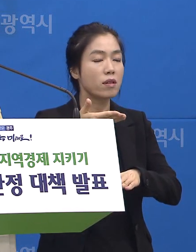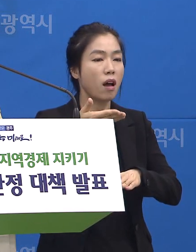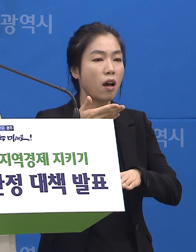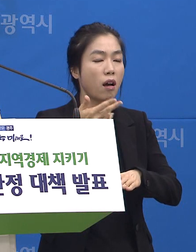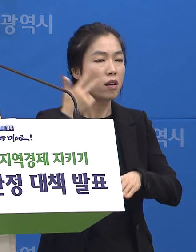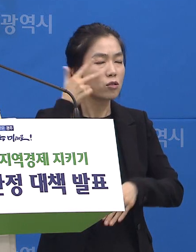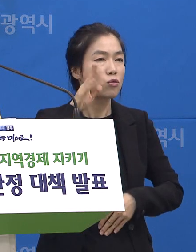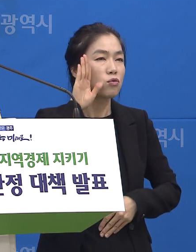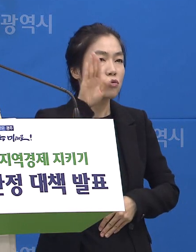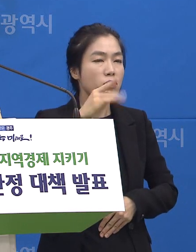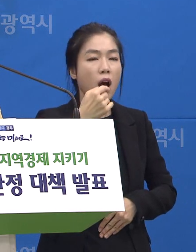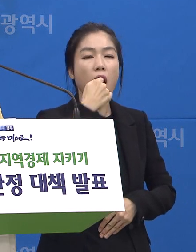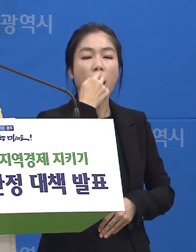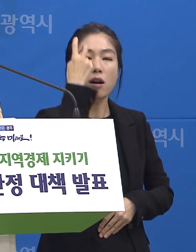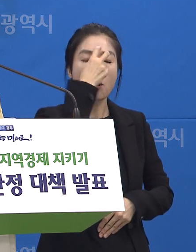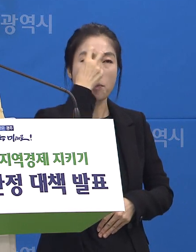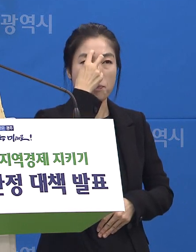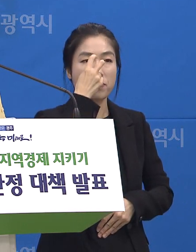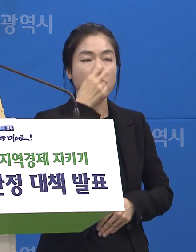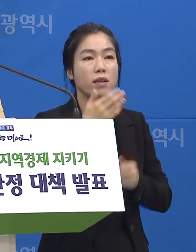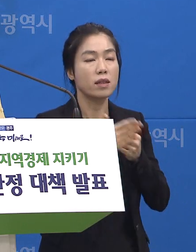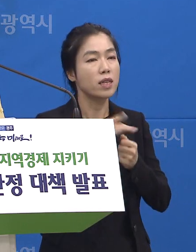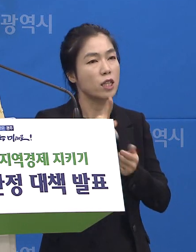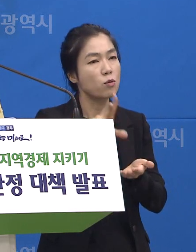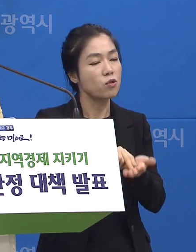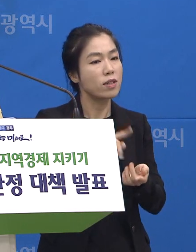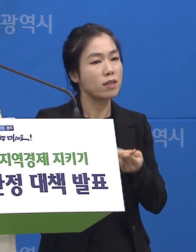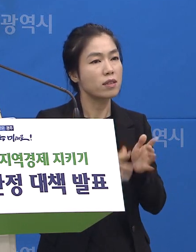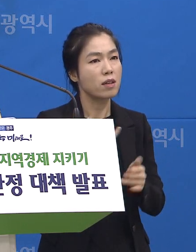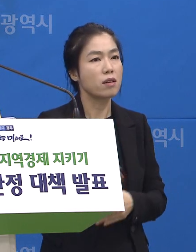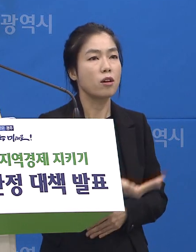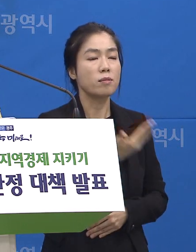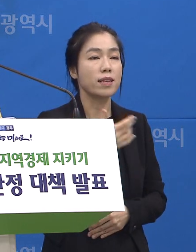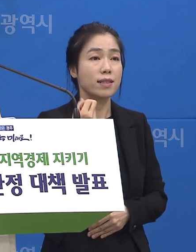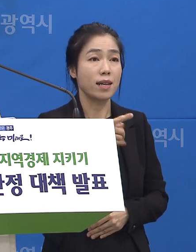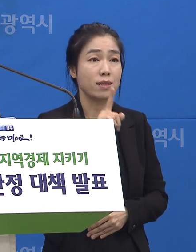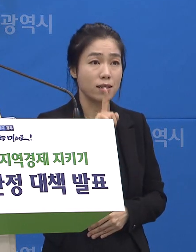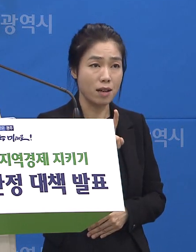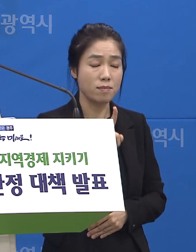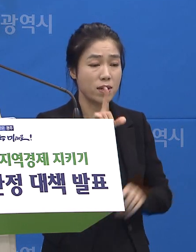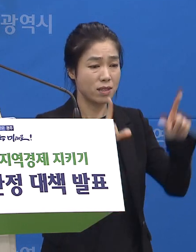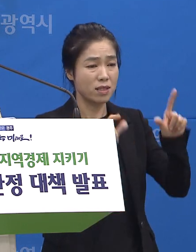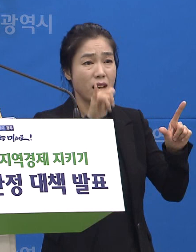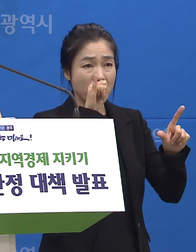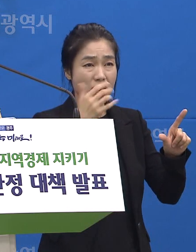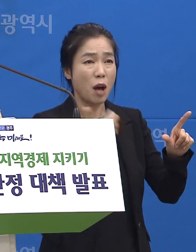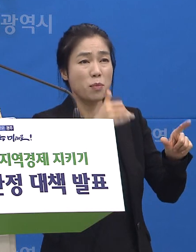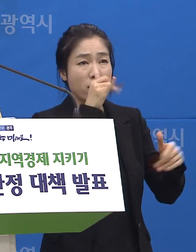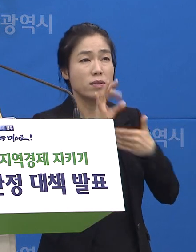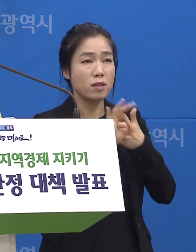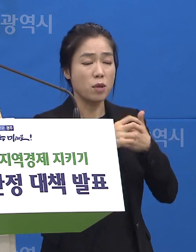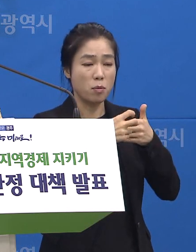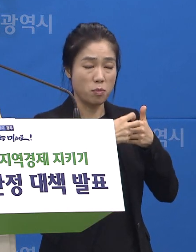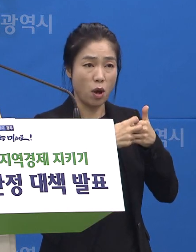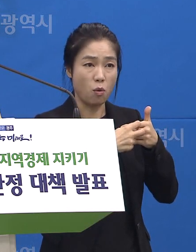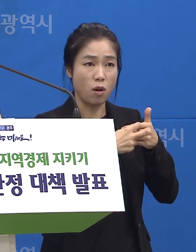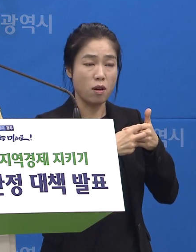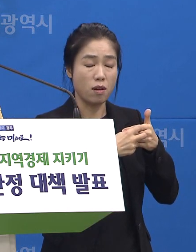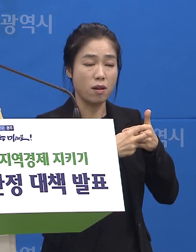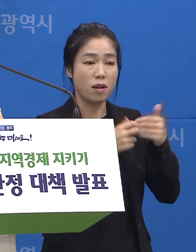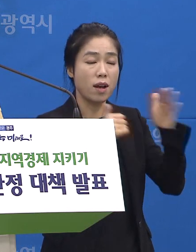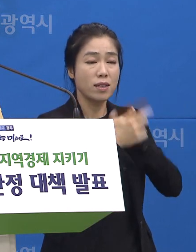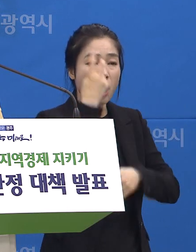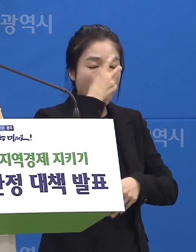후에야 검사를 했습니다. 그래서 이 부분은 좀 시민들께서 다시 한번 증상이 있을 때 병원에 찾아가는 것 다시